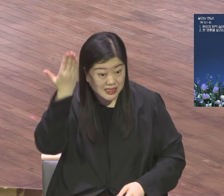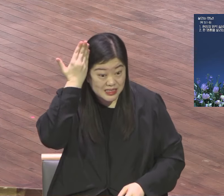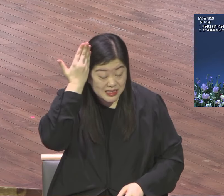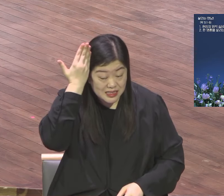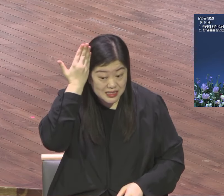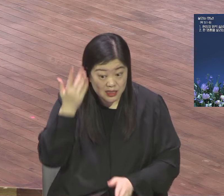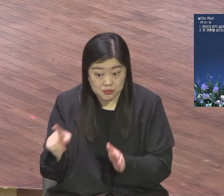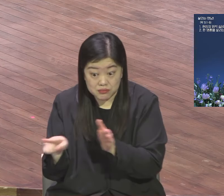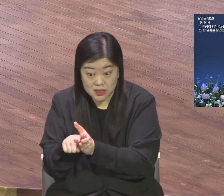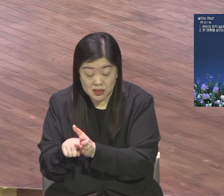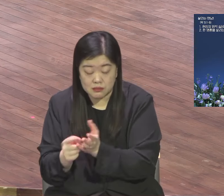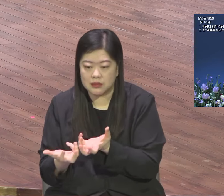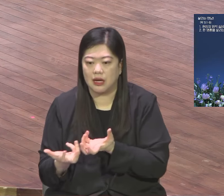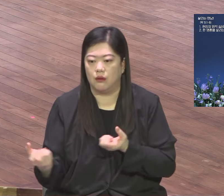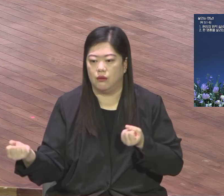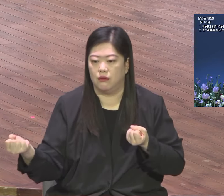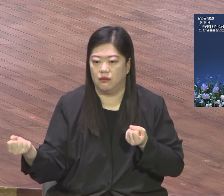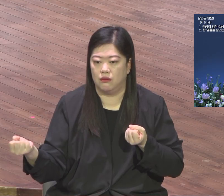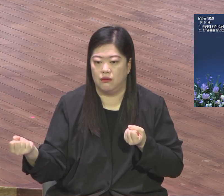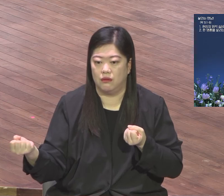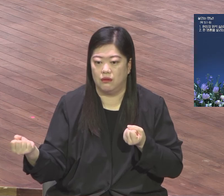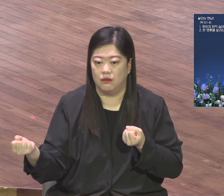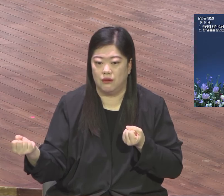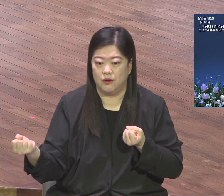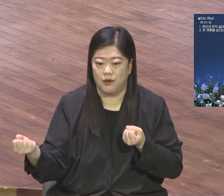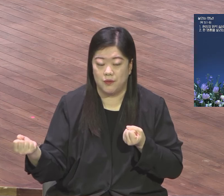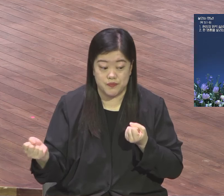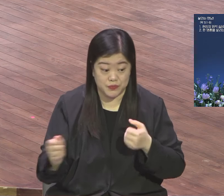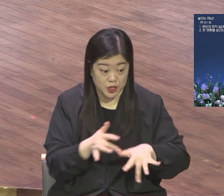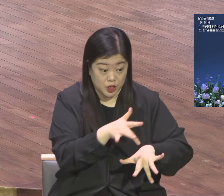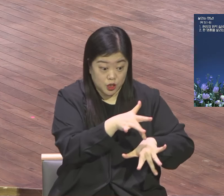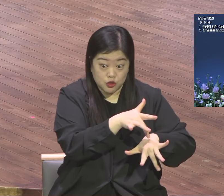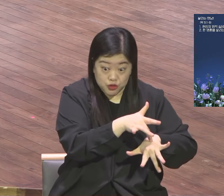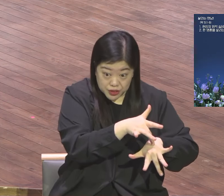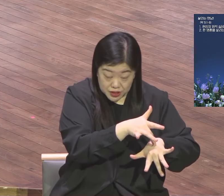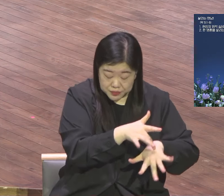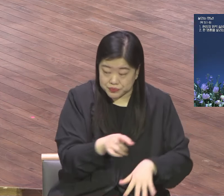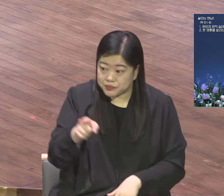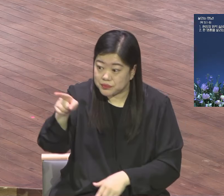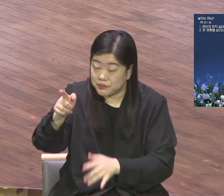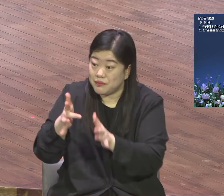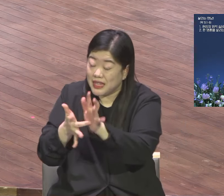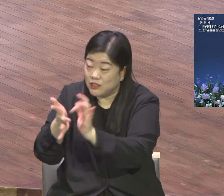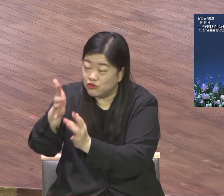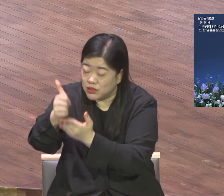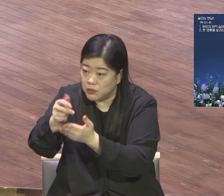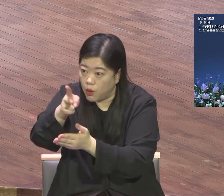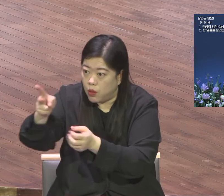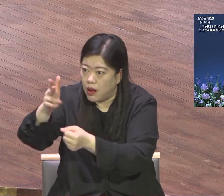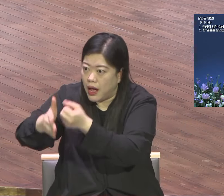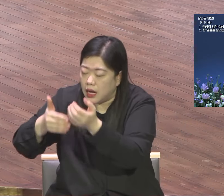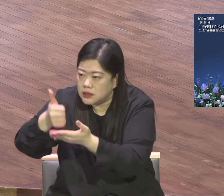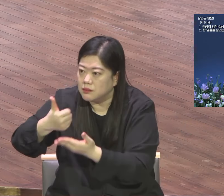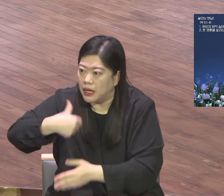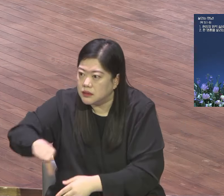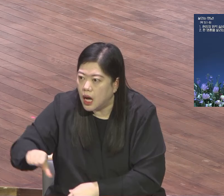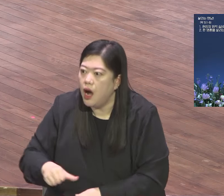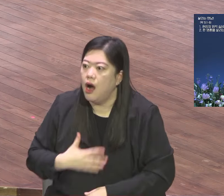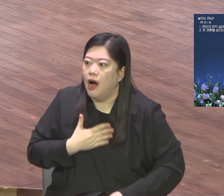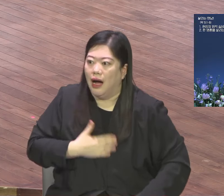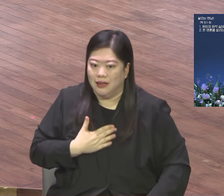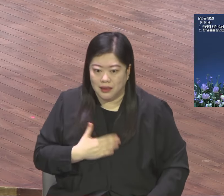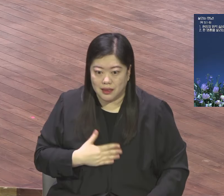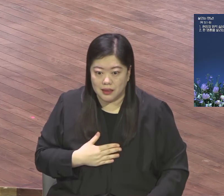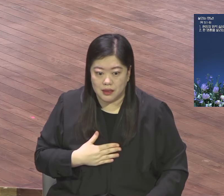특별히 귀신이라는 존재는요. 결코 예수님과 뭐요? 함께 할 수가 없는 존재예요. 그렇기 때문에